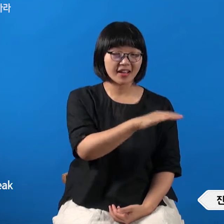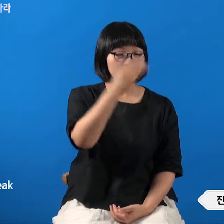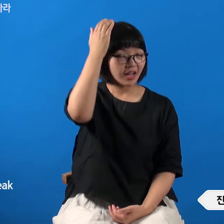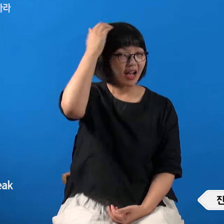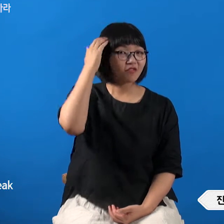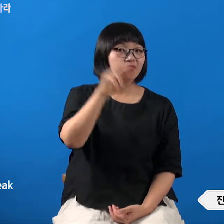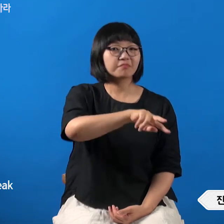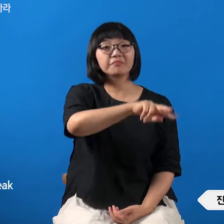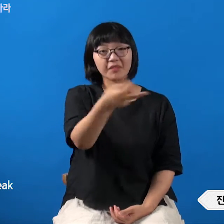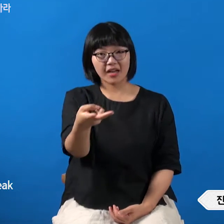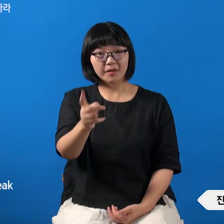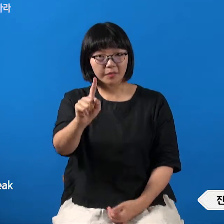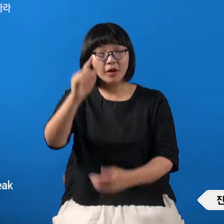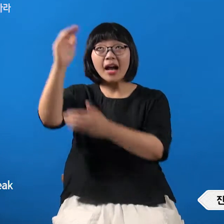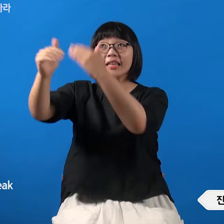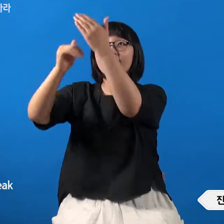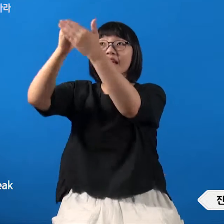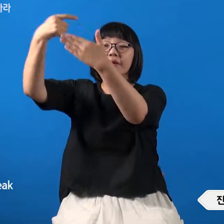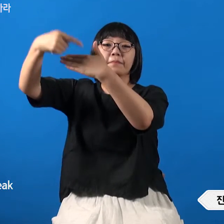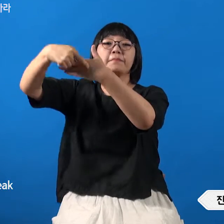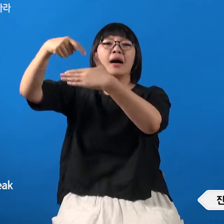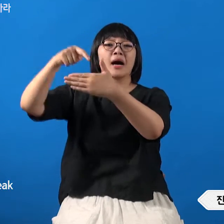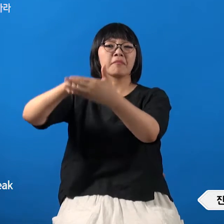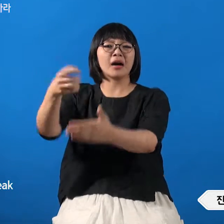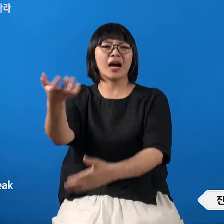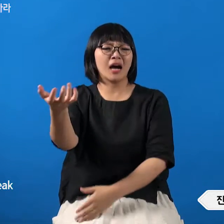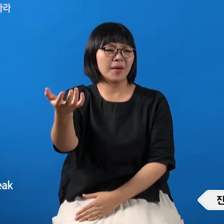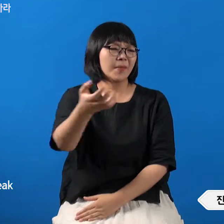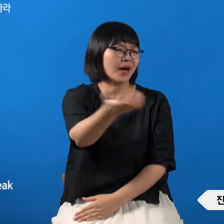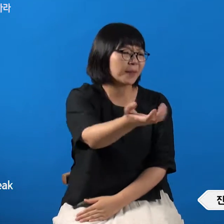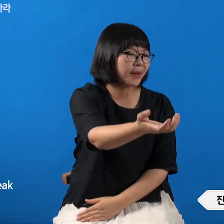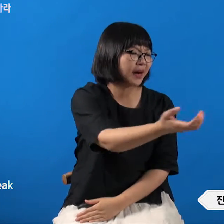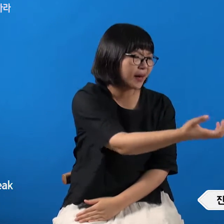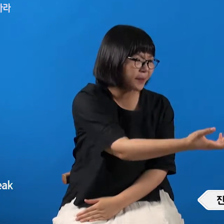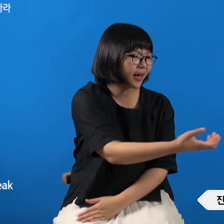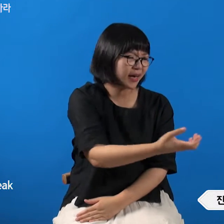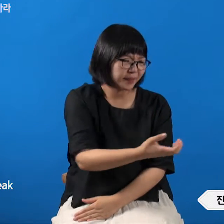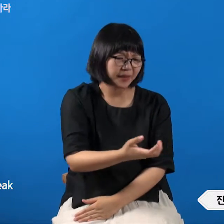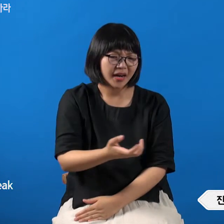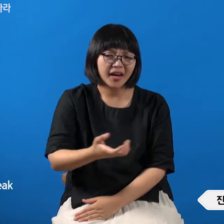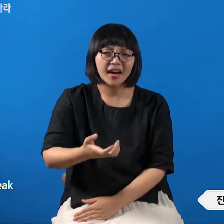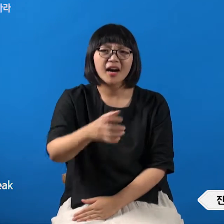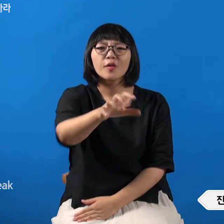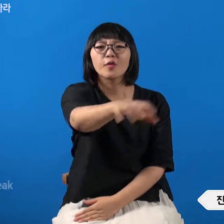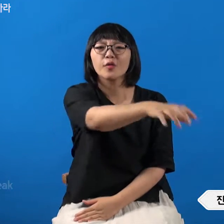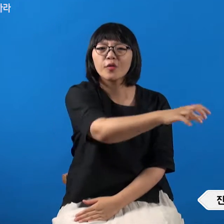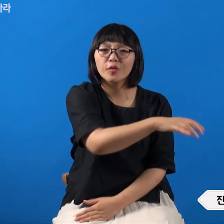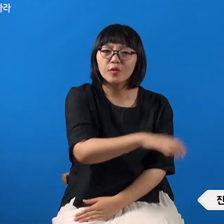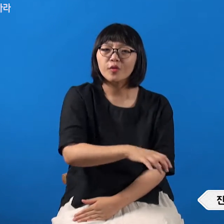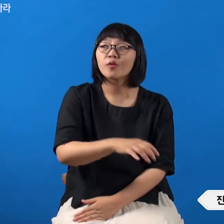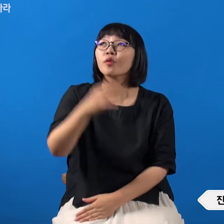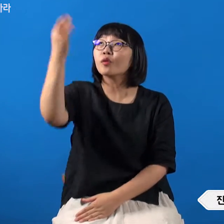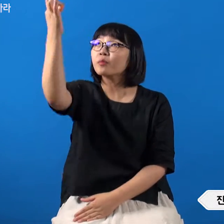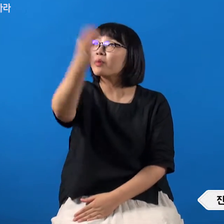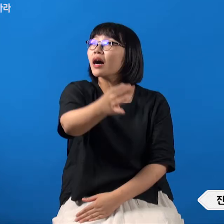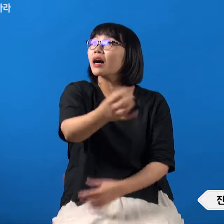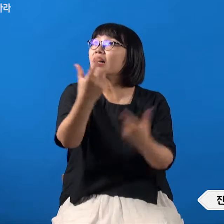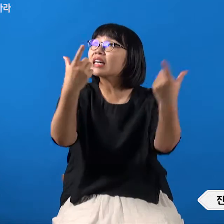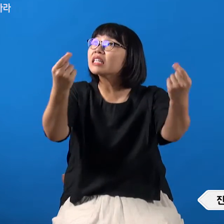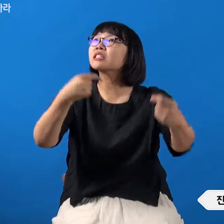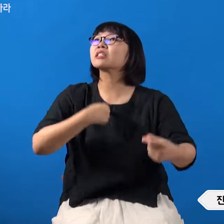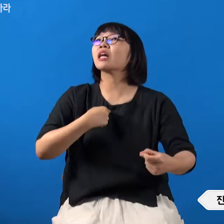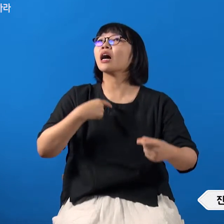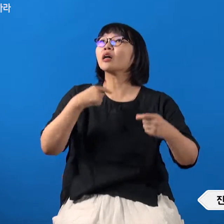하나님의 마음을 아프게 한 그것이 내 마음을 아프게 해주십시오 라는